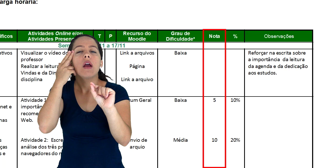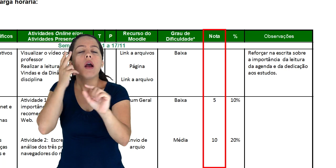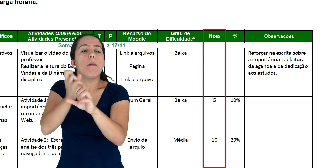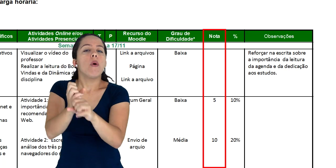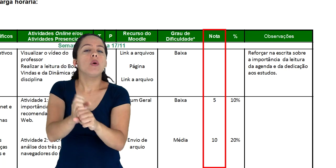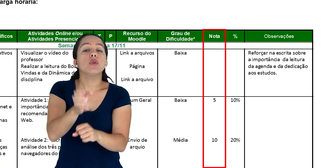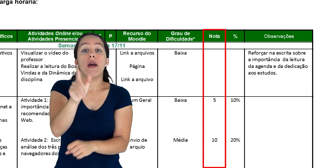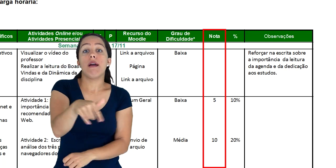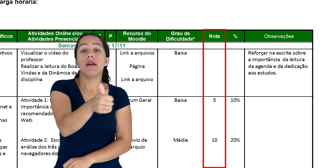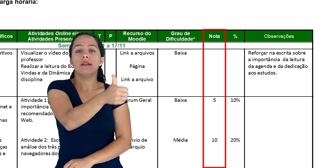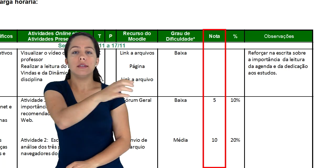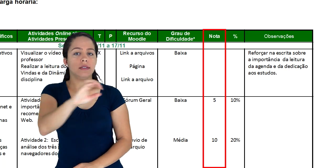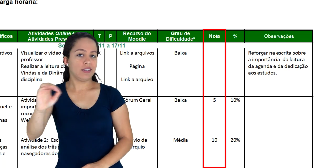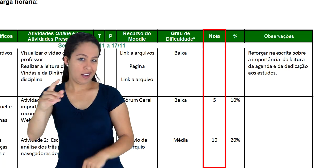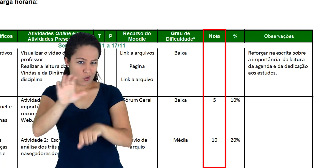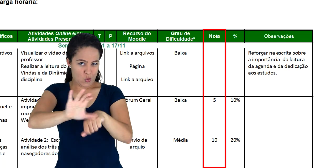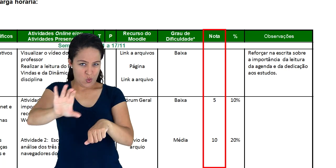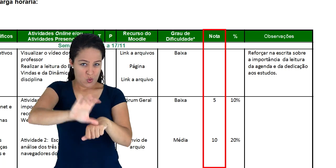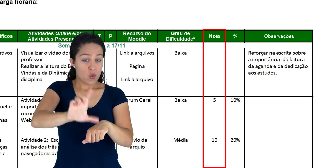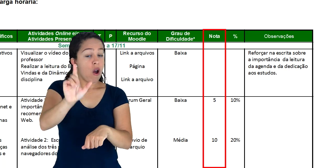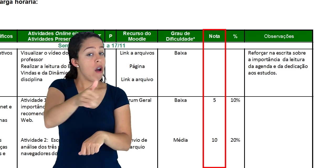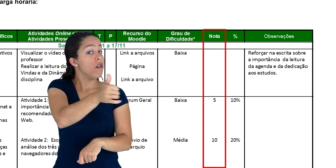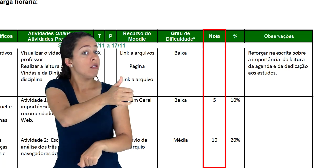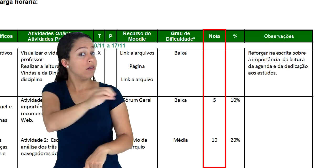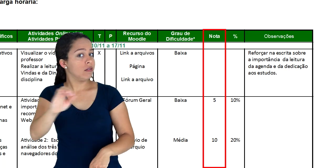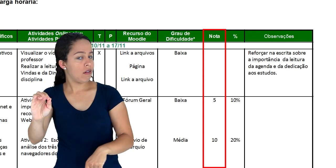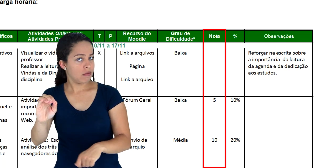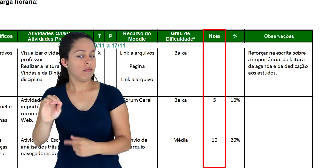distribuídas as notas por cada atividade nessa coluna.